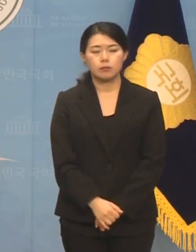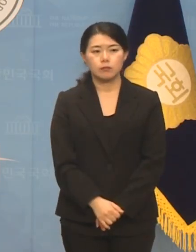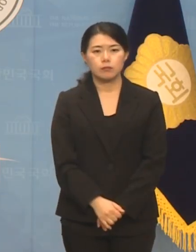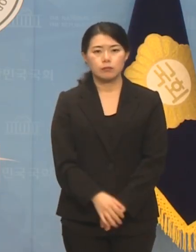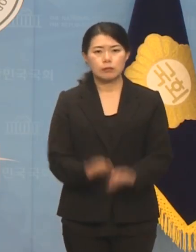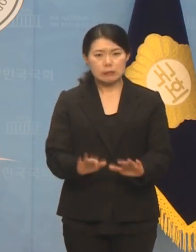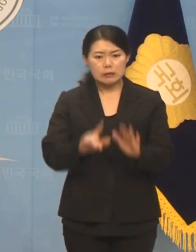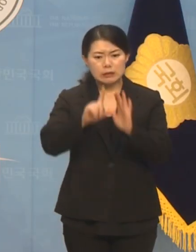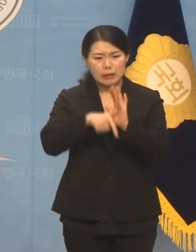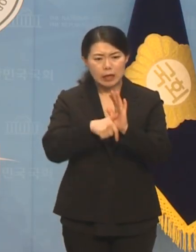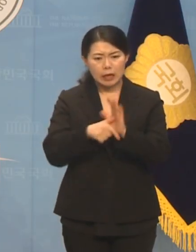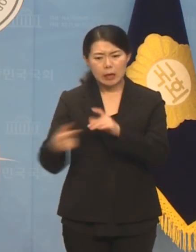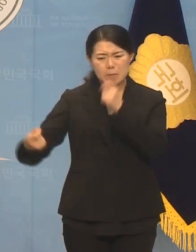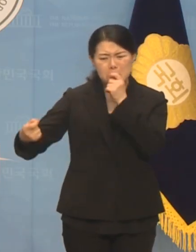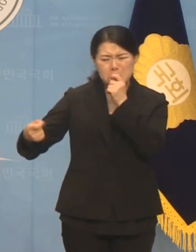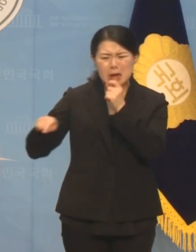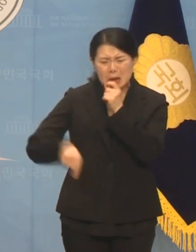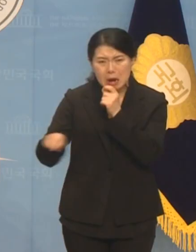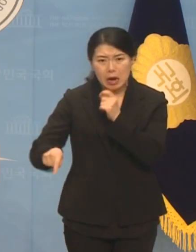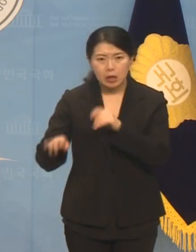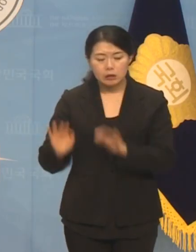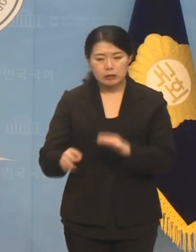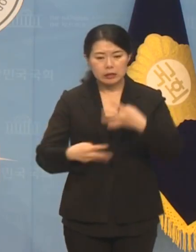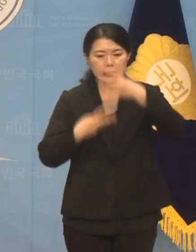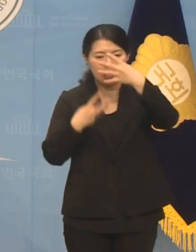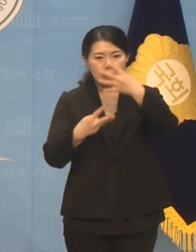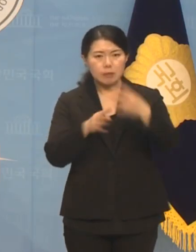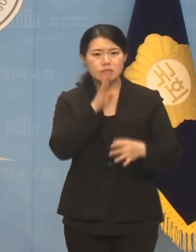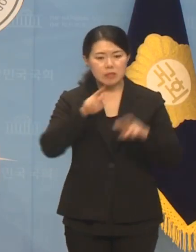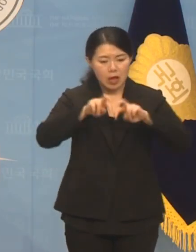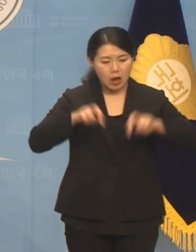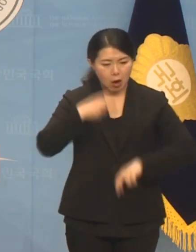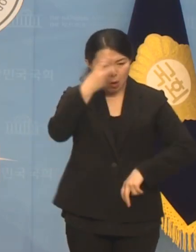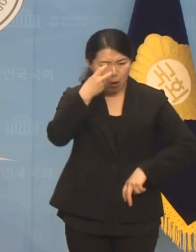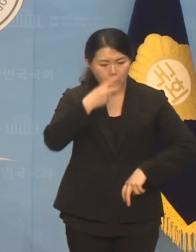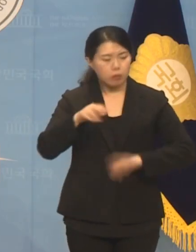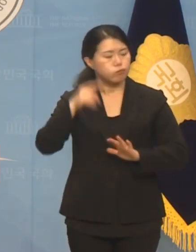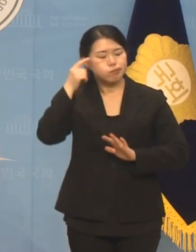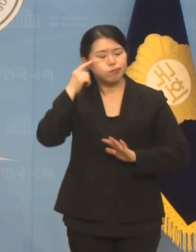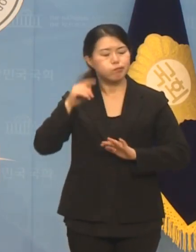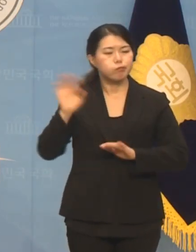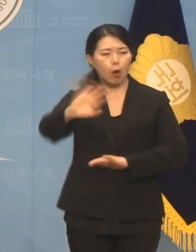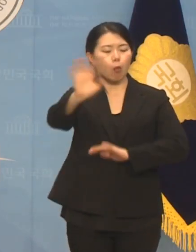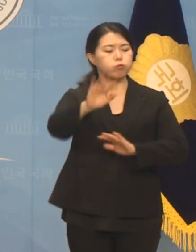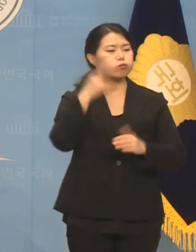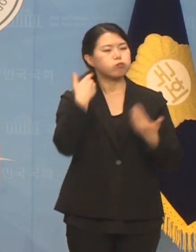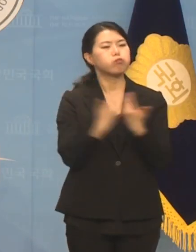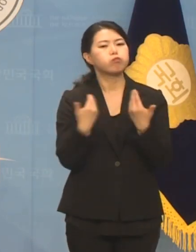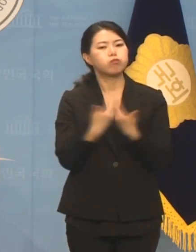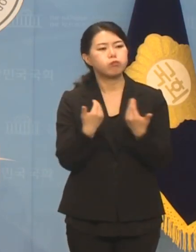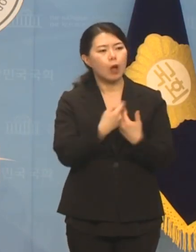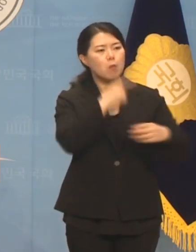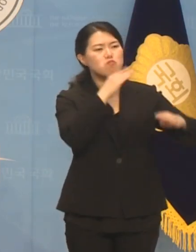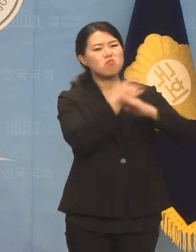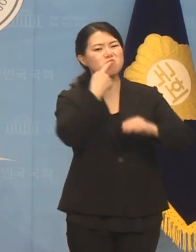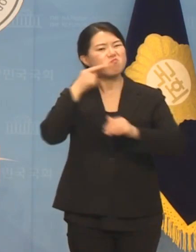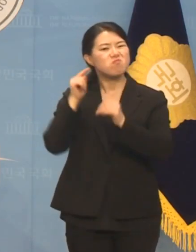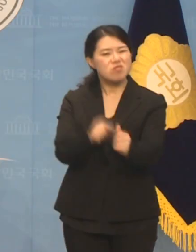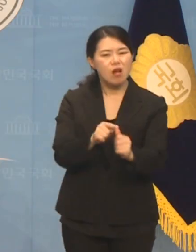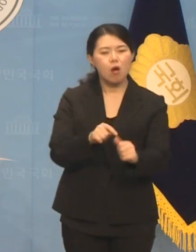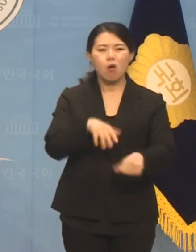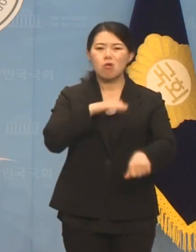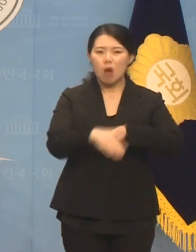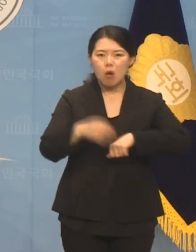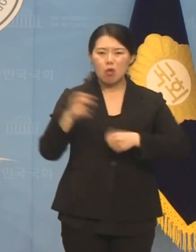그 사이 구구 세력들은 4.3 진상조사 결과 자체를 부정하고 북한 지령설, 폭동설과